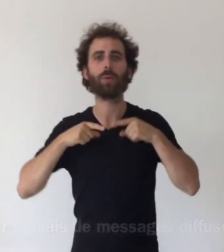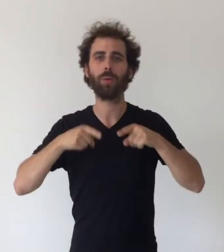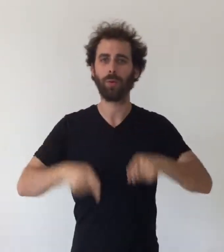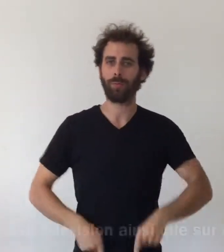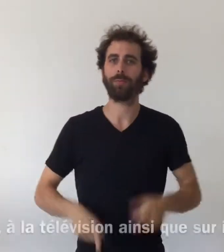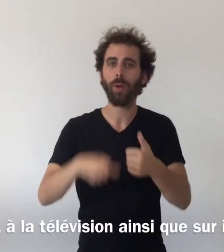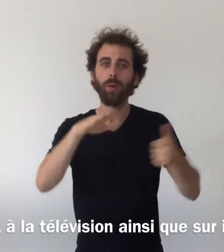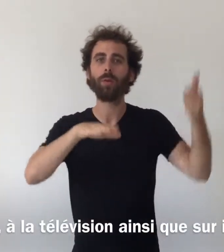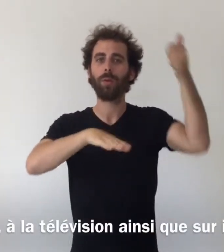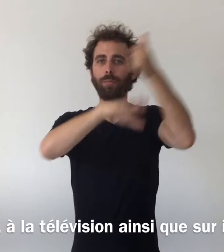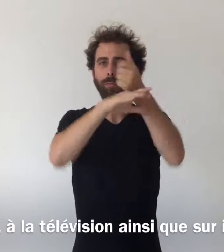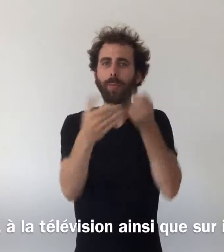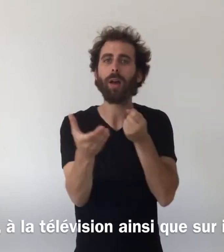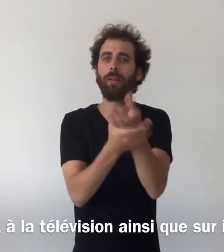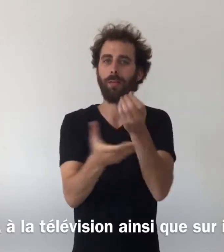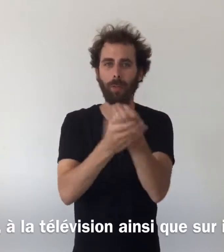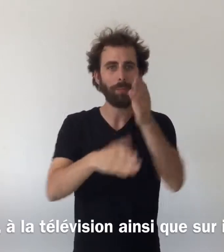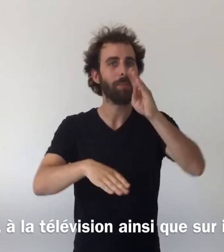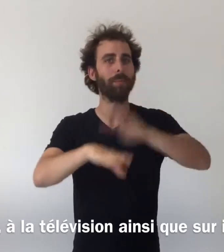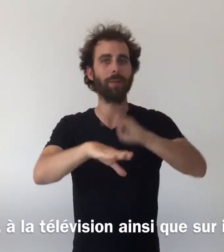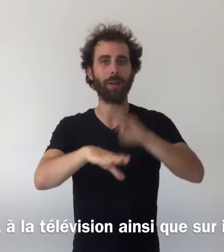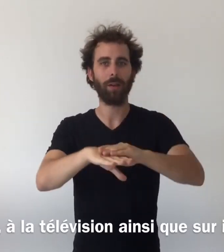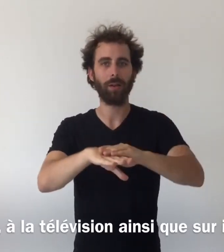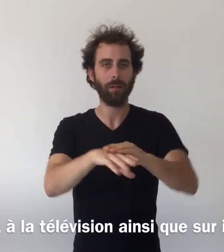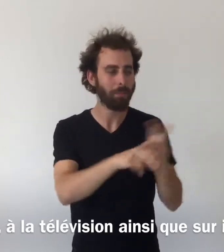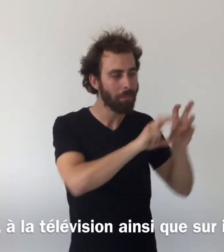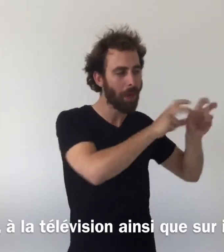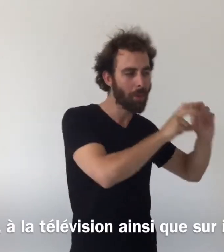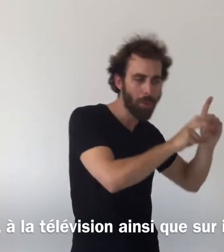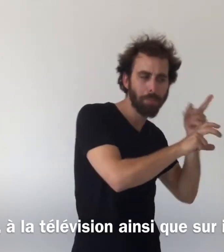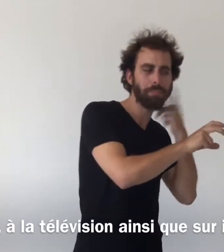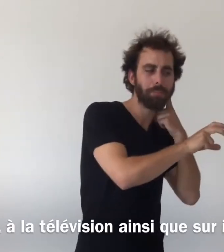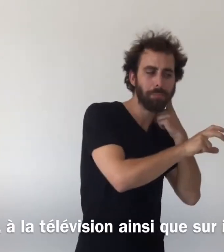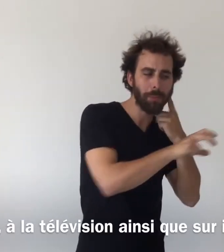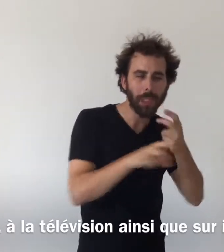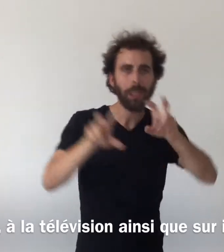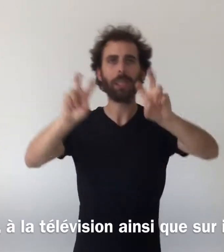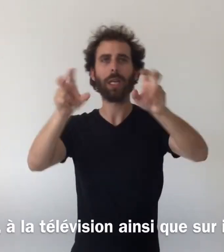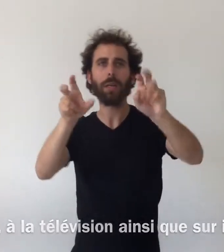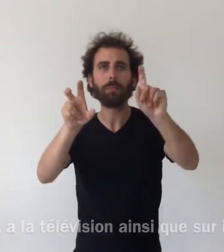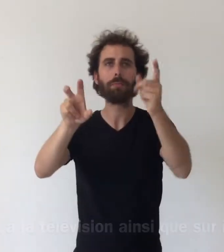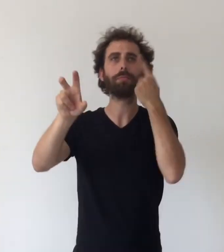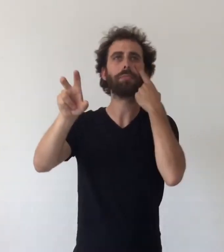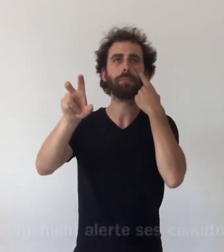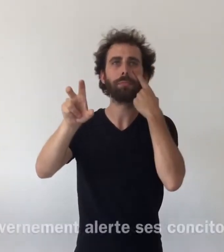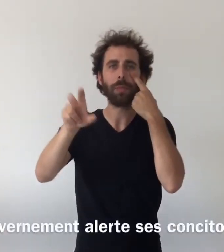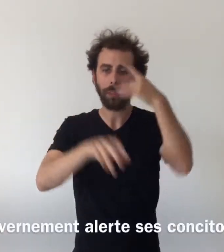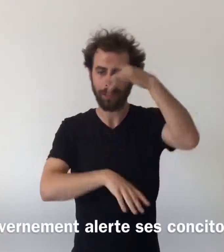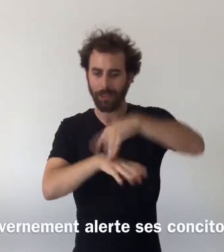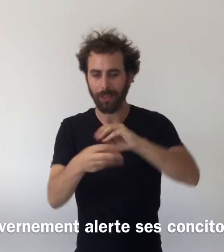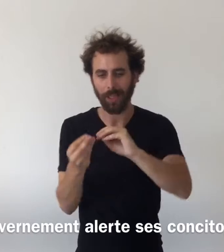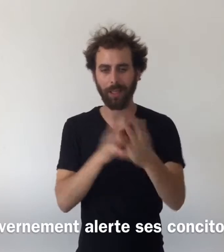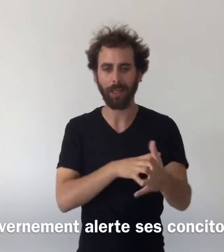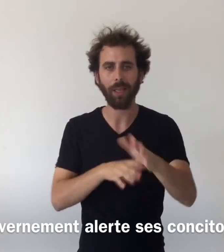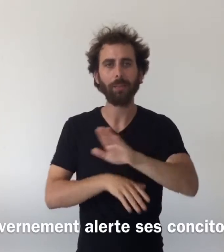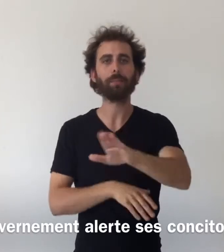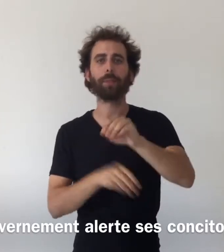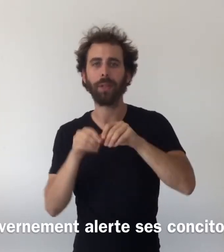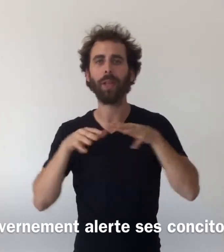messages diffusés à la radio, à la télévision et sur Internet, sur son site ainsi que sur les réseaux